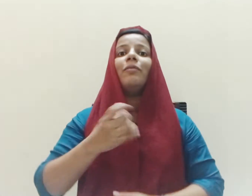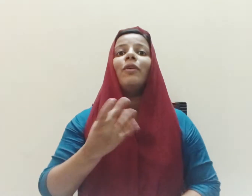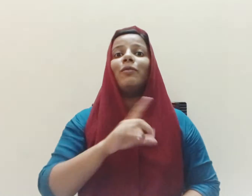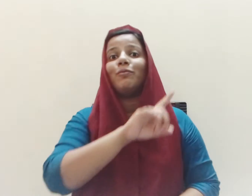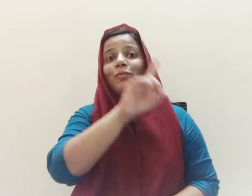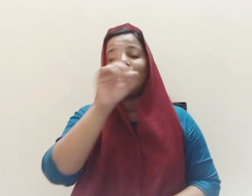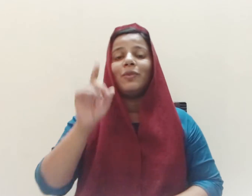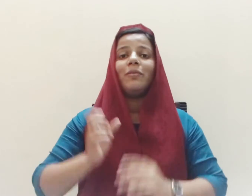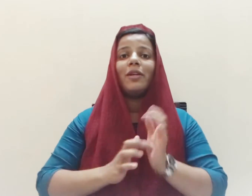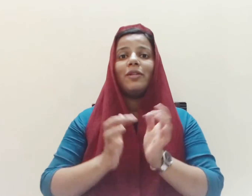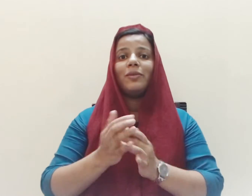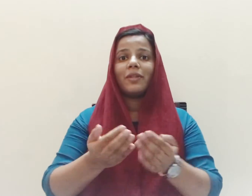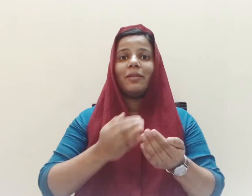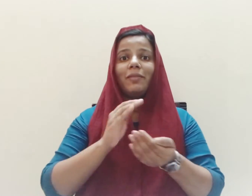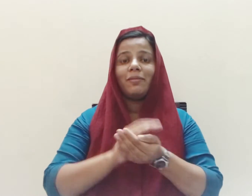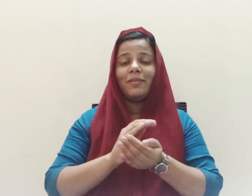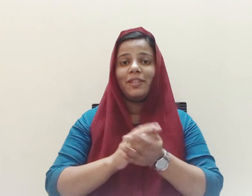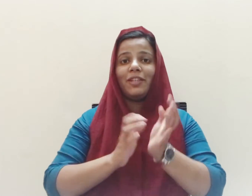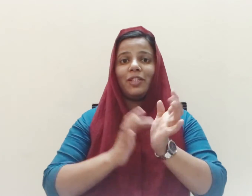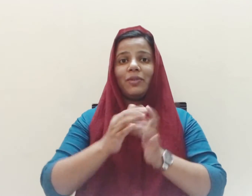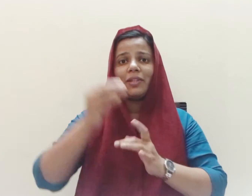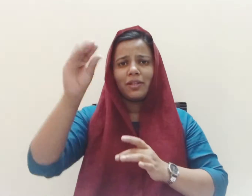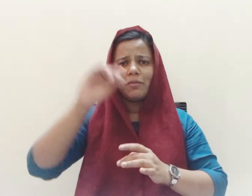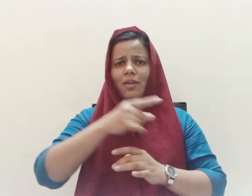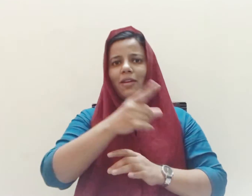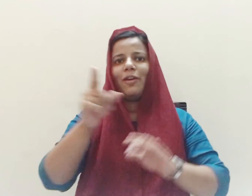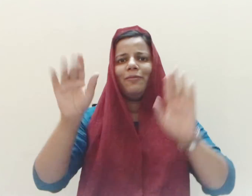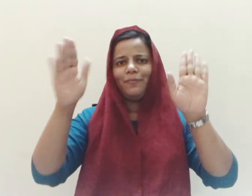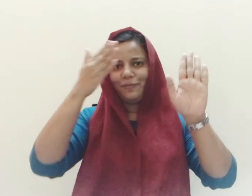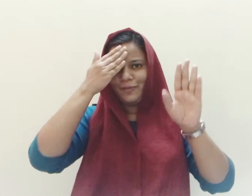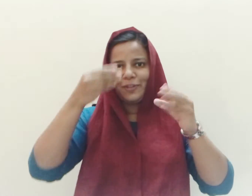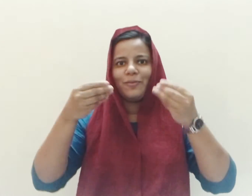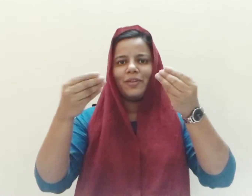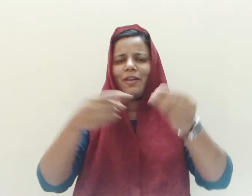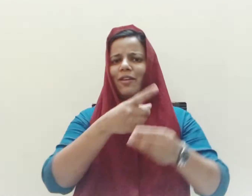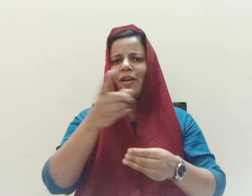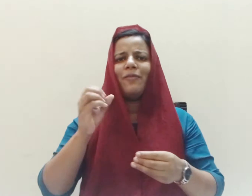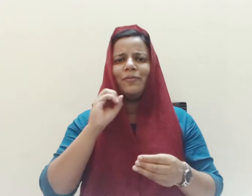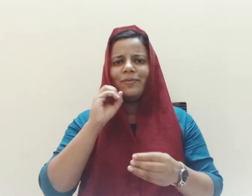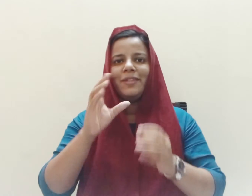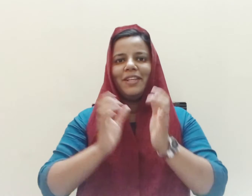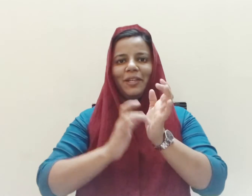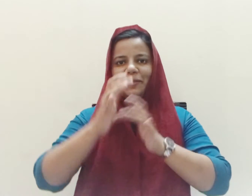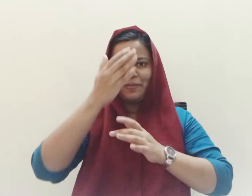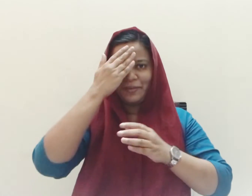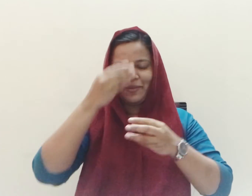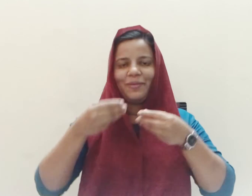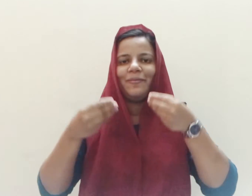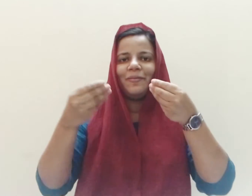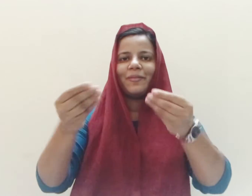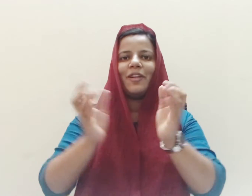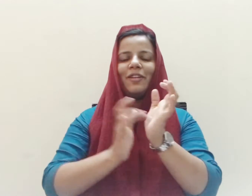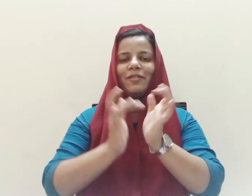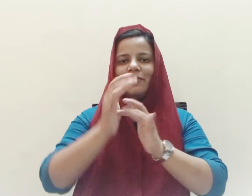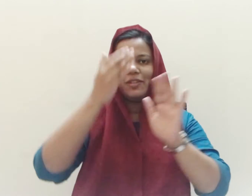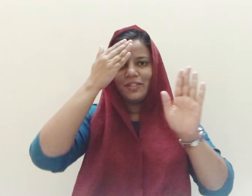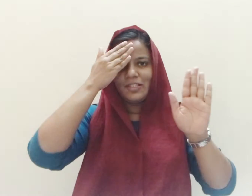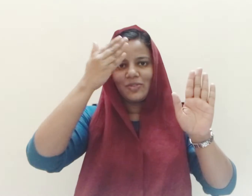പകൽക്കാലം മുഴുവൻ നമ്മളെ കാത്തു പരിപാലിച്ച കർത്താവിന് കരങ്ങളെ ഉയർത്തി സ്തോത്രം പറഞ്ഞാൽ എല്ലാവരുടെയും അധരങ്ങൾ തുറന്ന് സ്തോത്രം പറ. സ്തോത്രം സ്തോത്രം സ്തോത്രം സ്തോത്രം